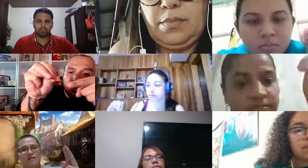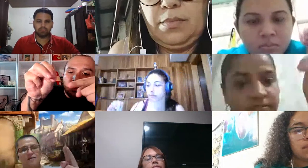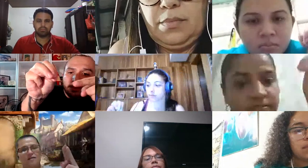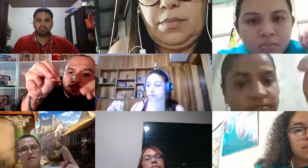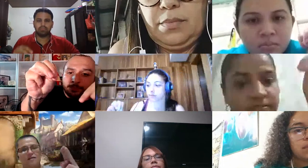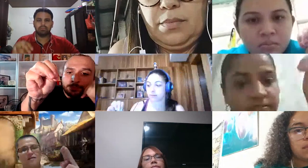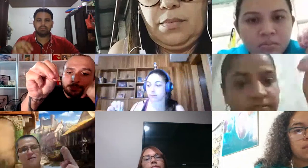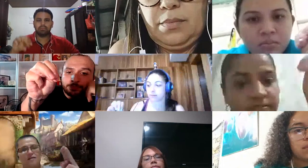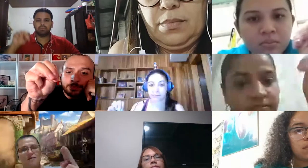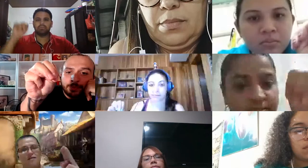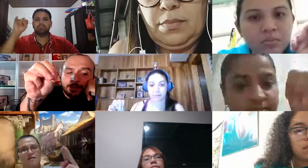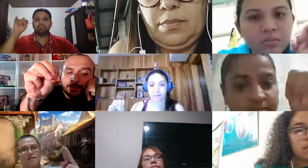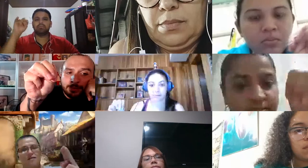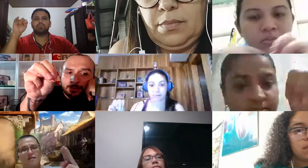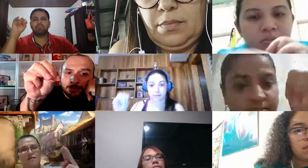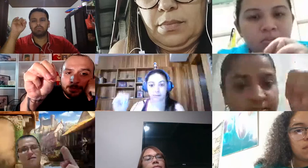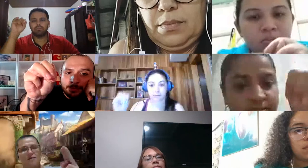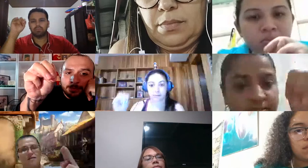gordo.